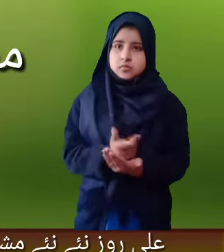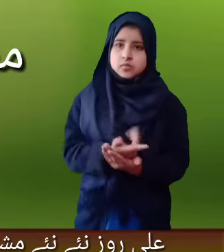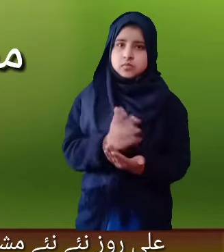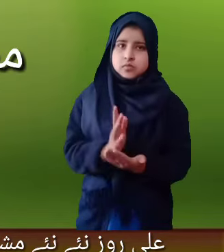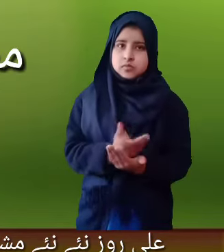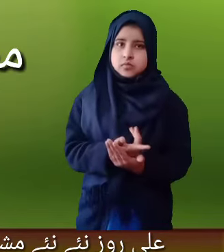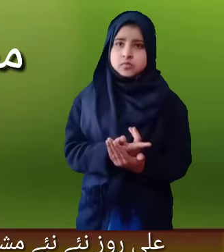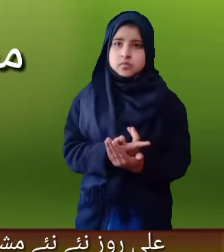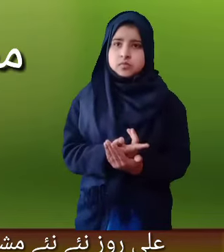नए